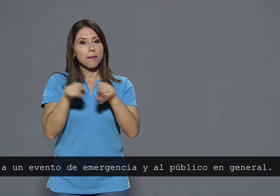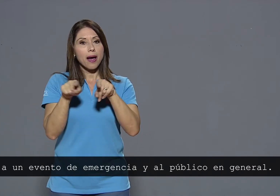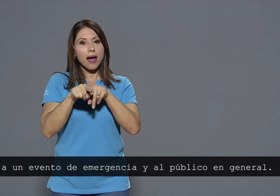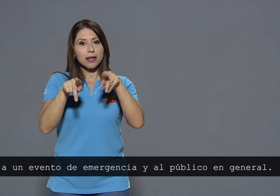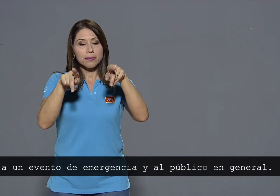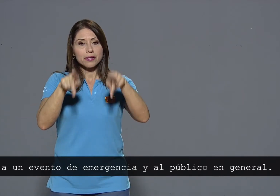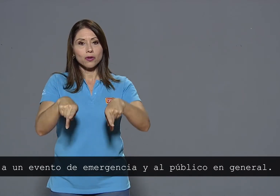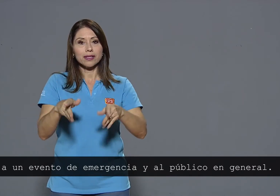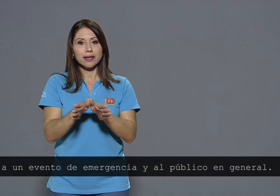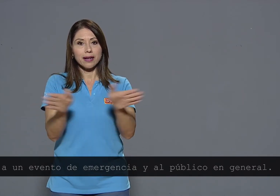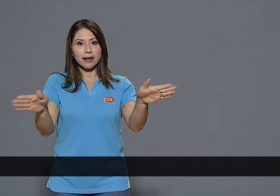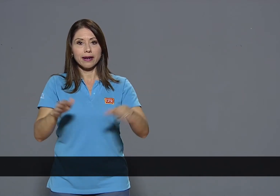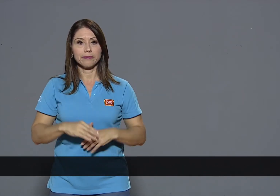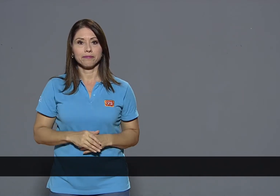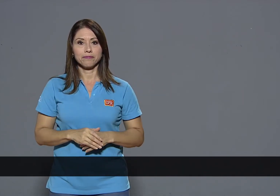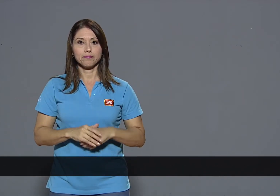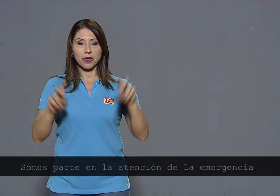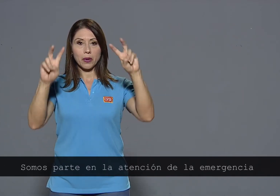público en general.